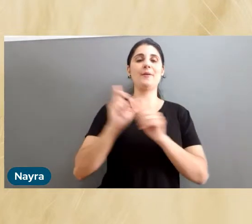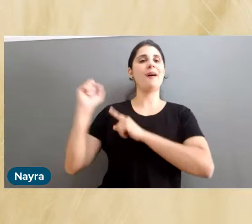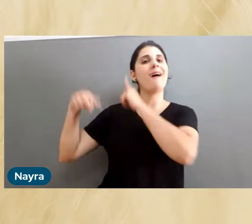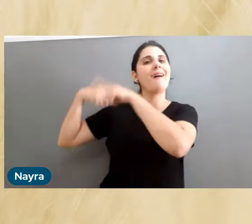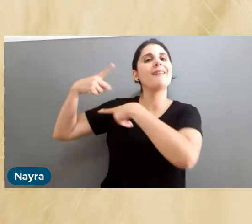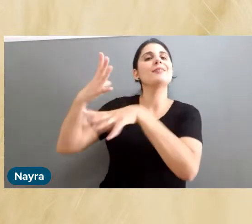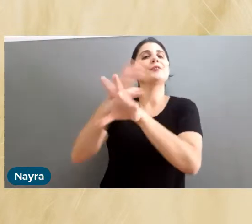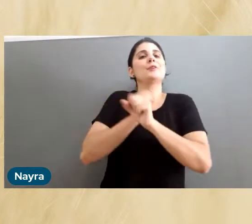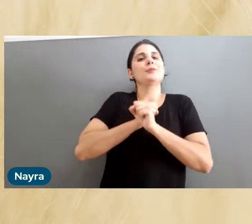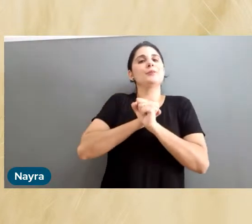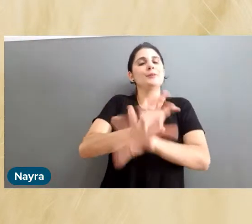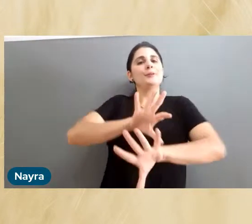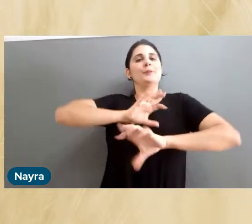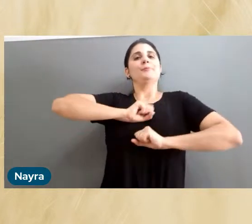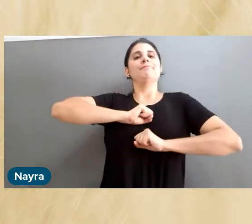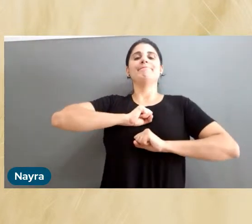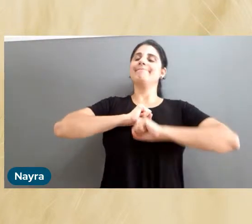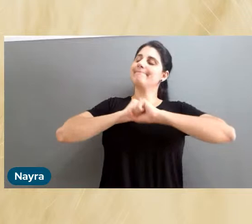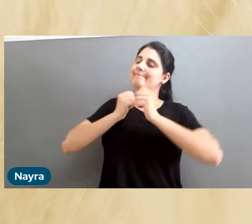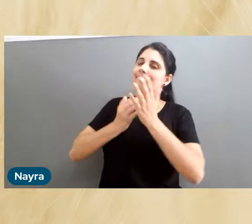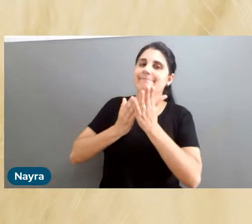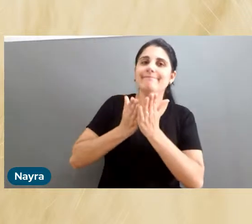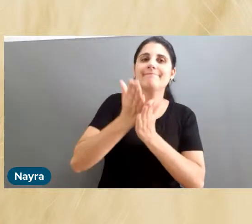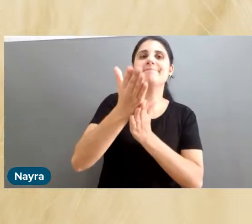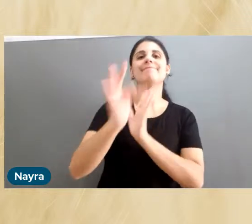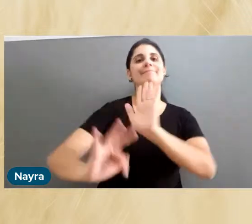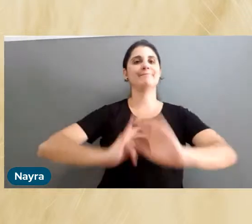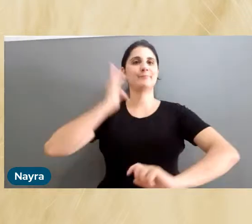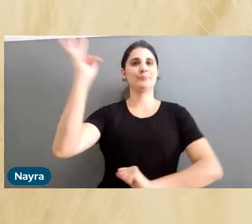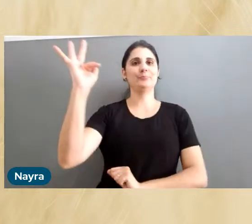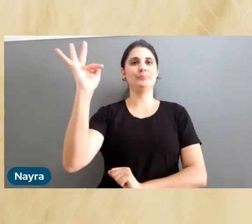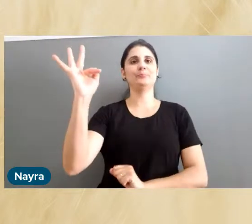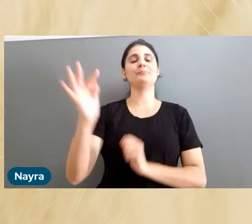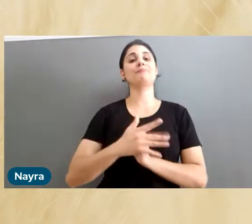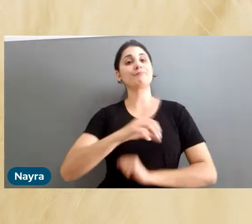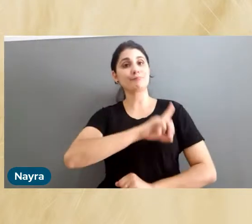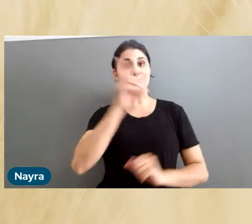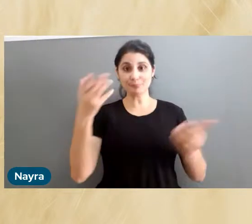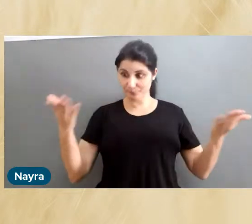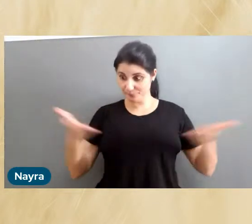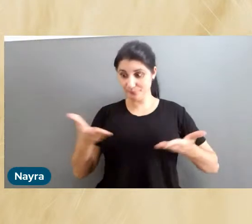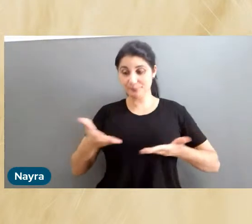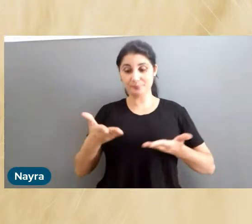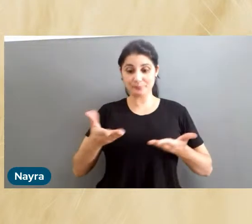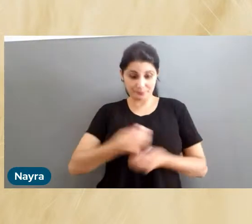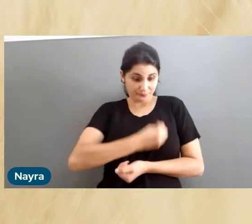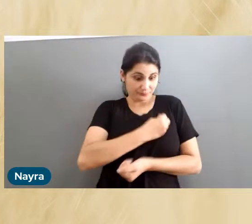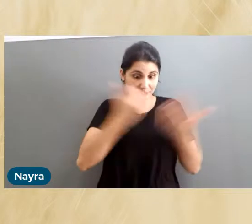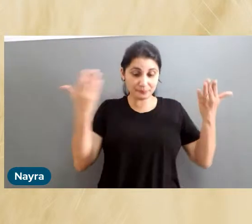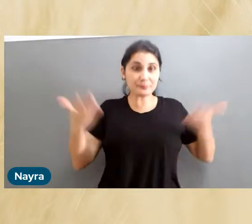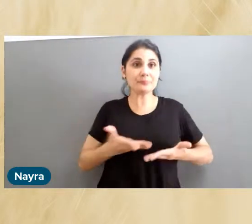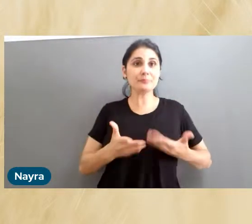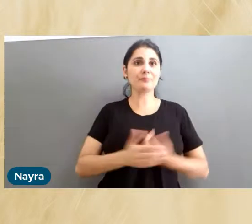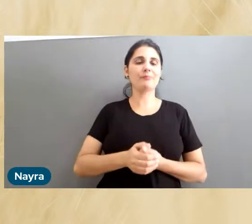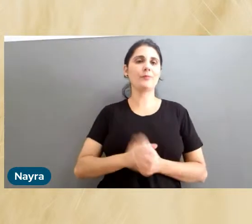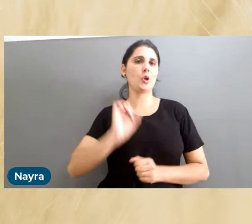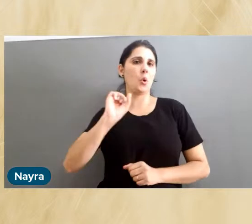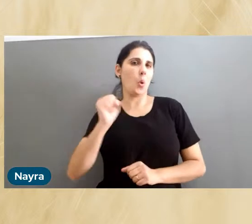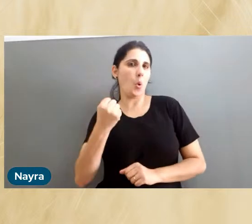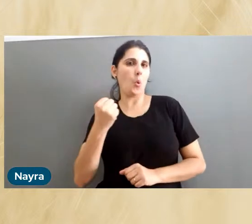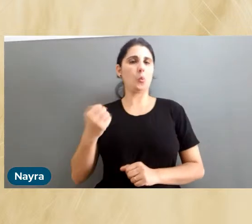presente vão direcionar o nosso futuro. O dia de hoje, não importa se nós temos